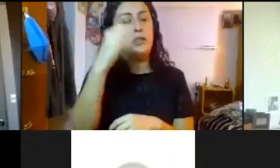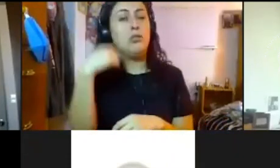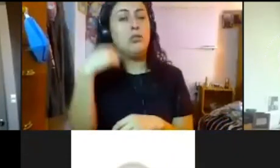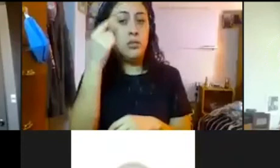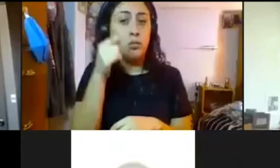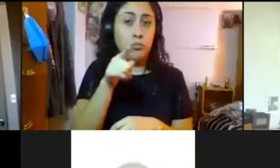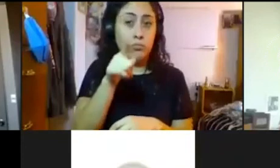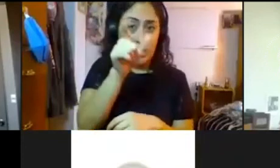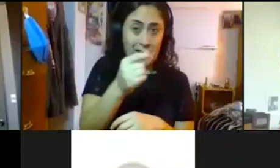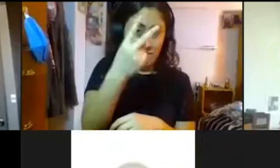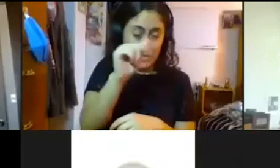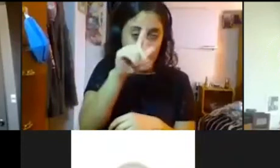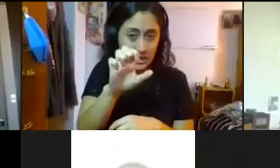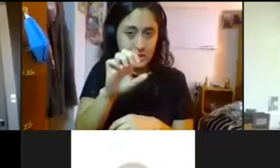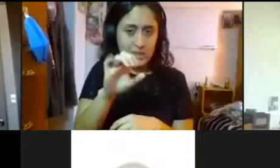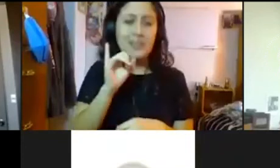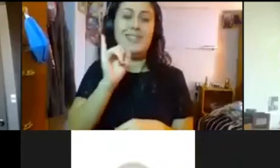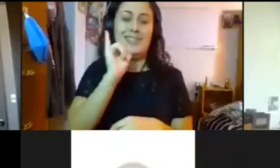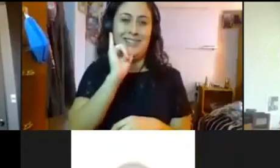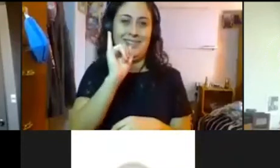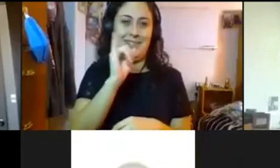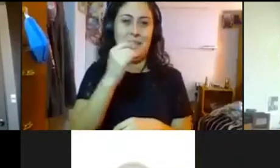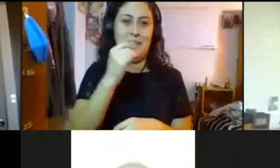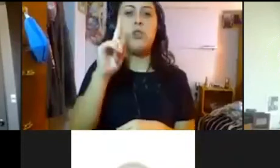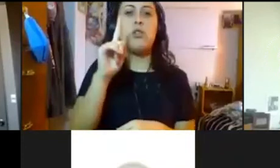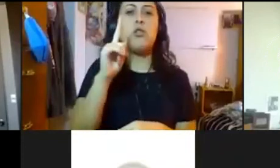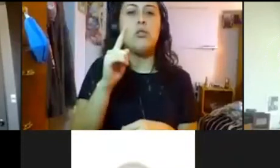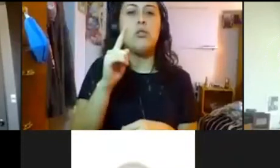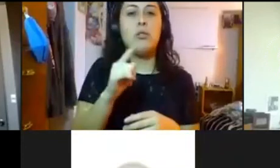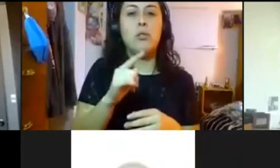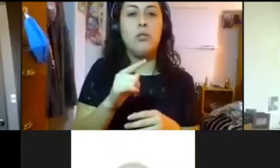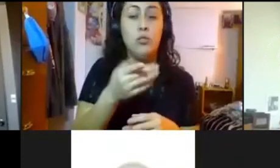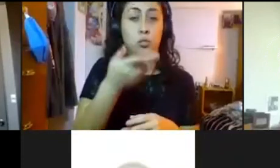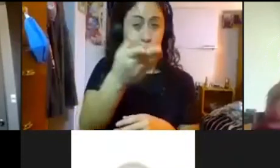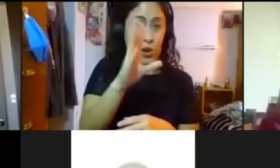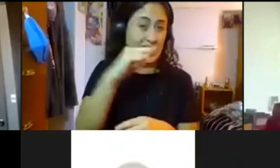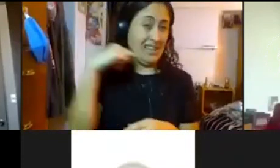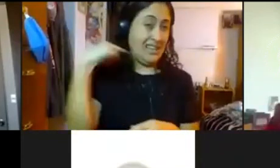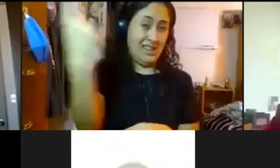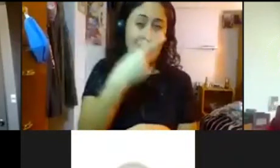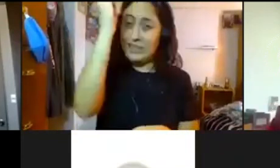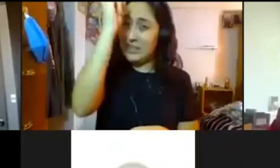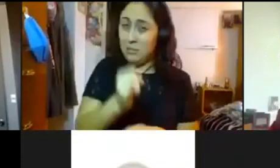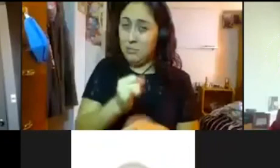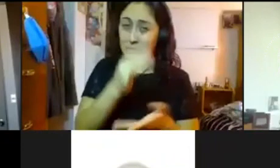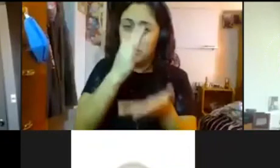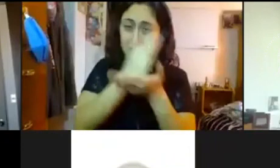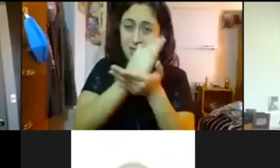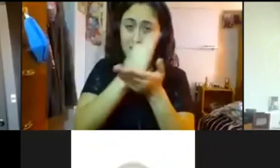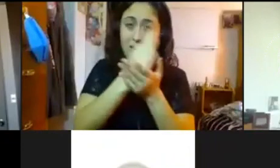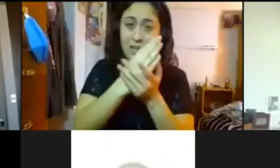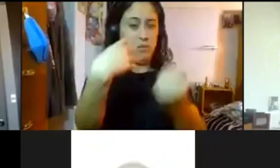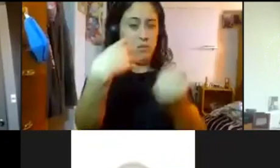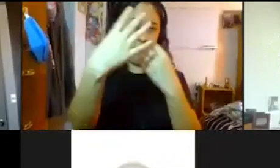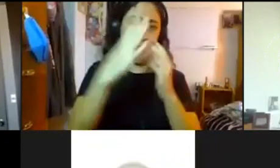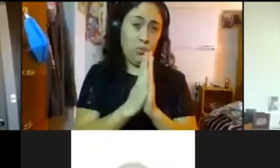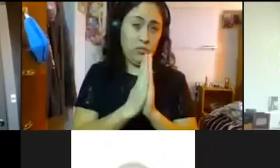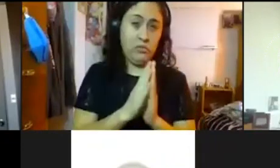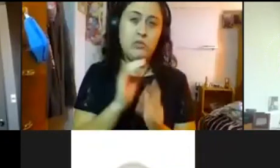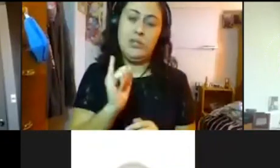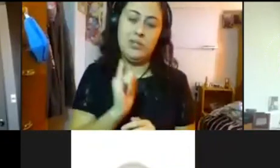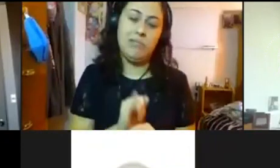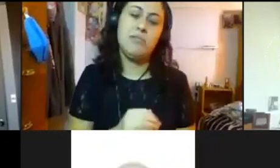cierto? Sí, está hablando como en general, no en esta Ya, situación. claro, estoy hablando ya, en la comprendo. cosa, sí, yo entendí que ahora era así,